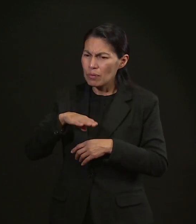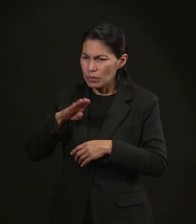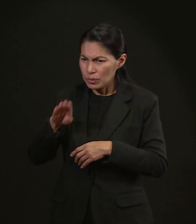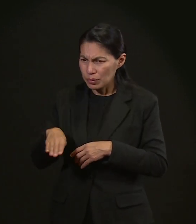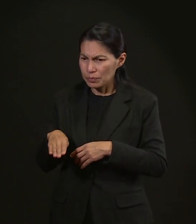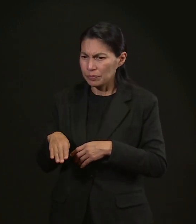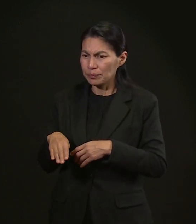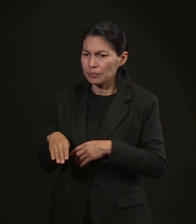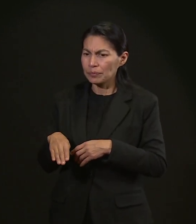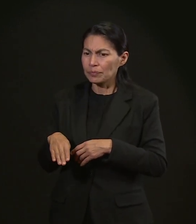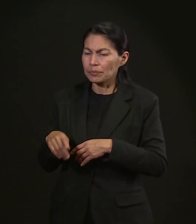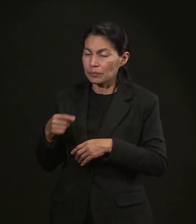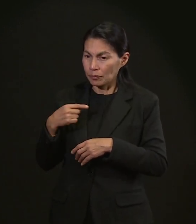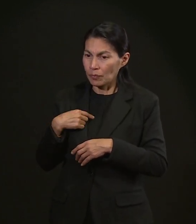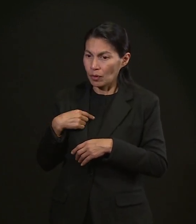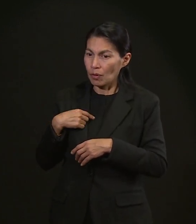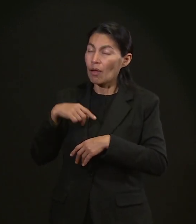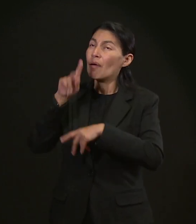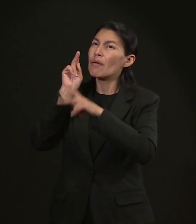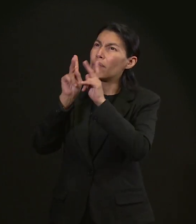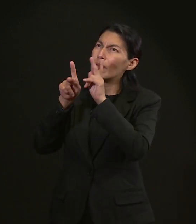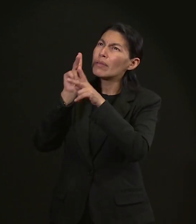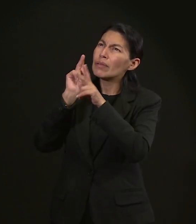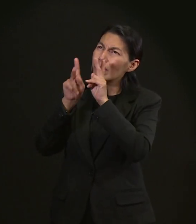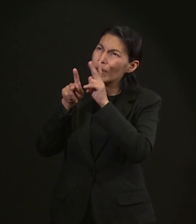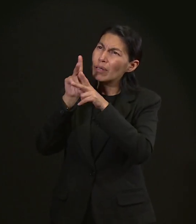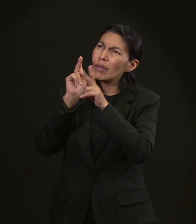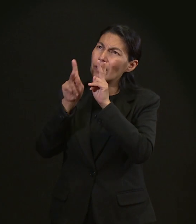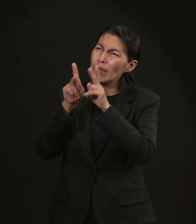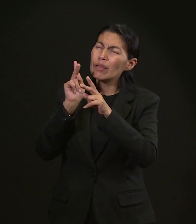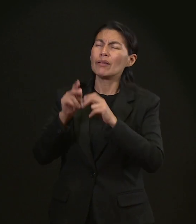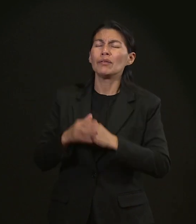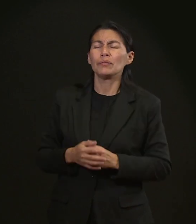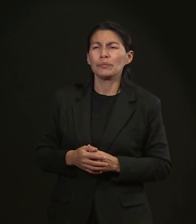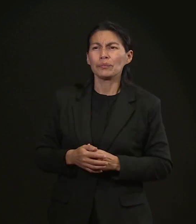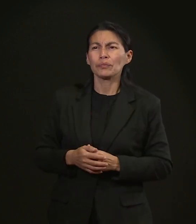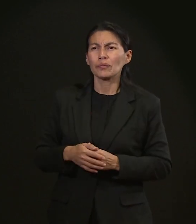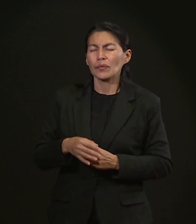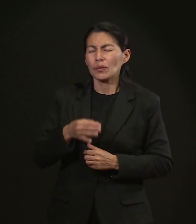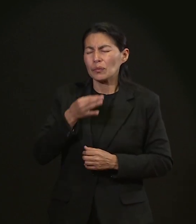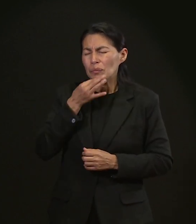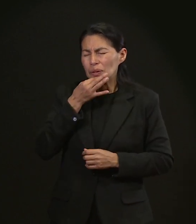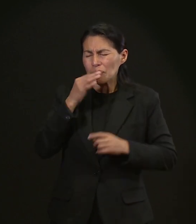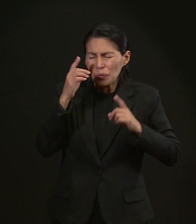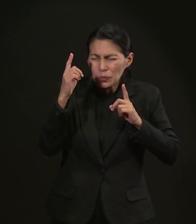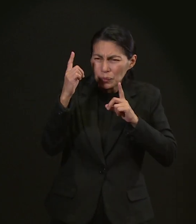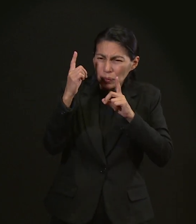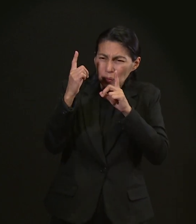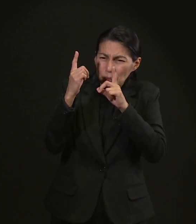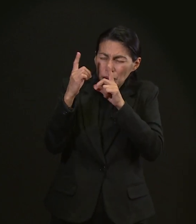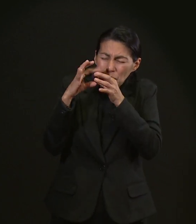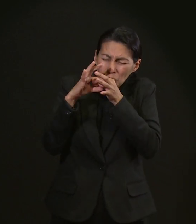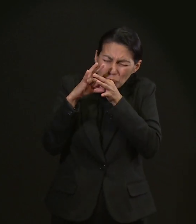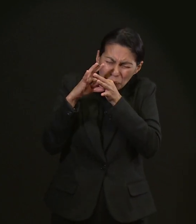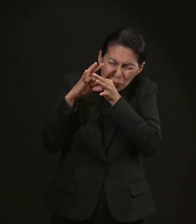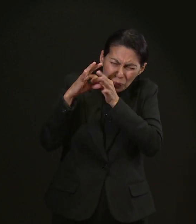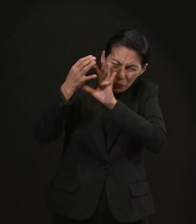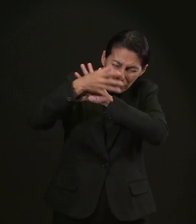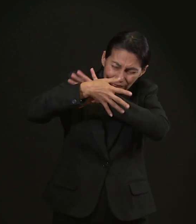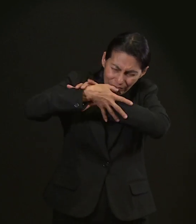mi papá y yo ya había hablado con él yo ya había tenido un momento muy íntimo con